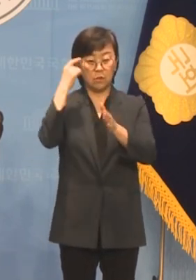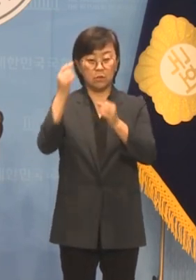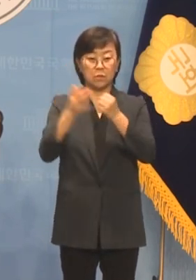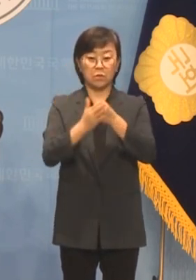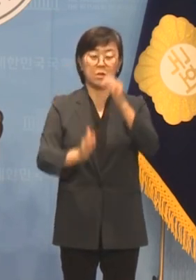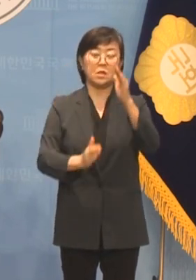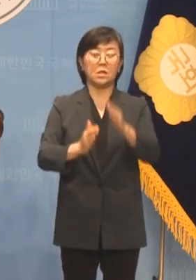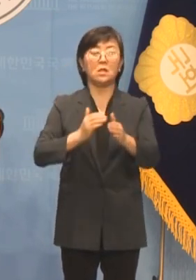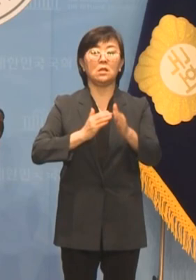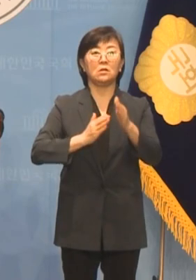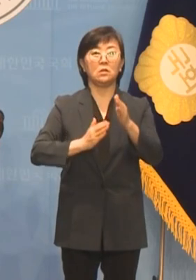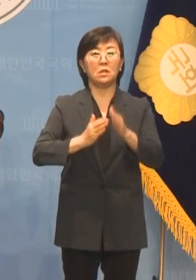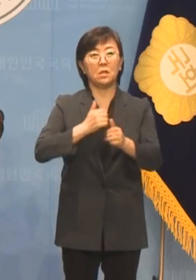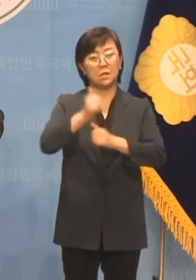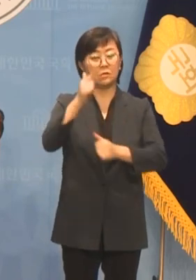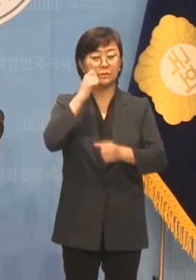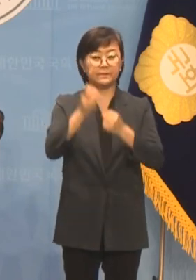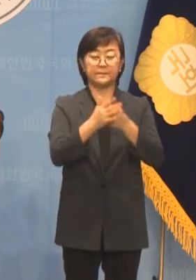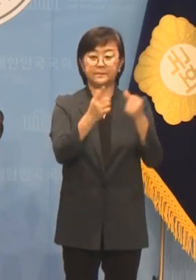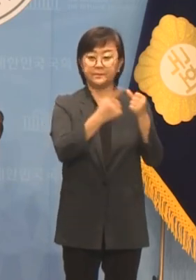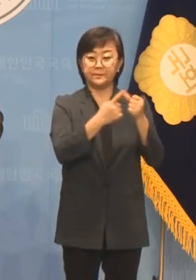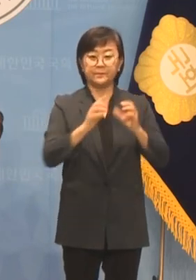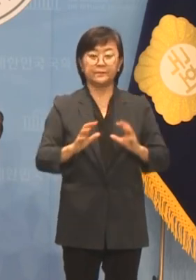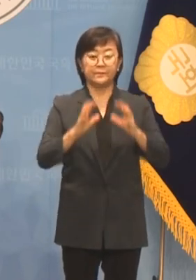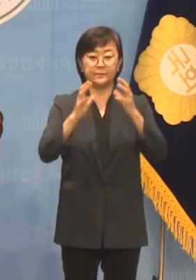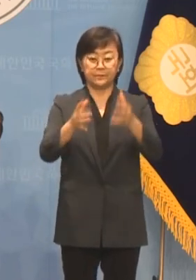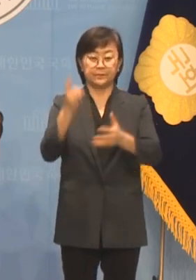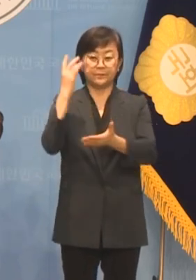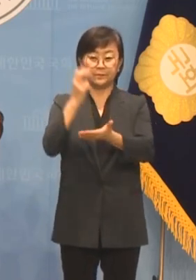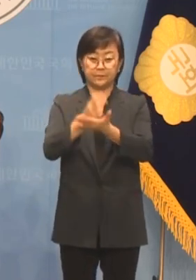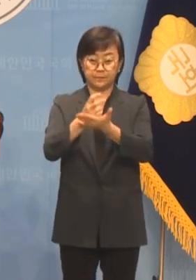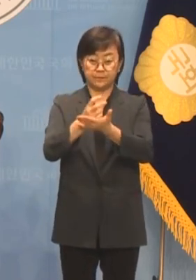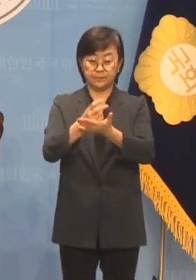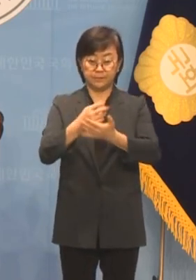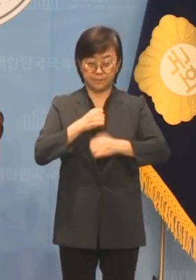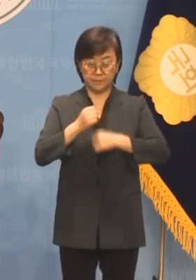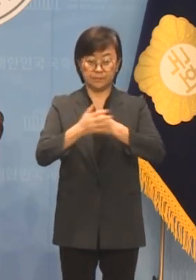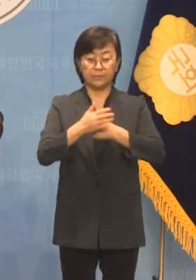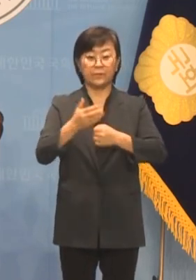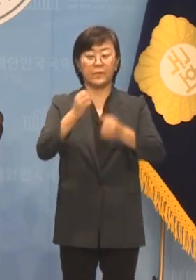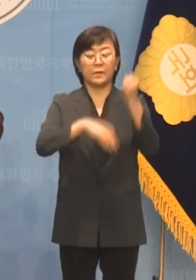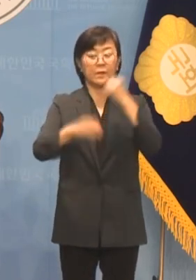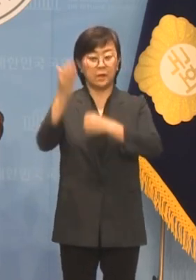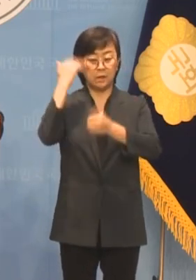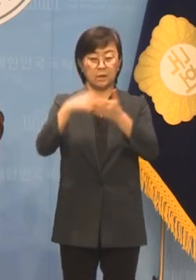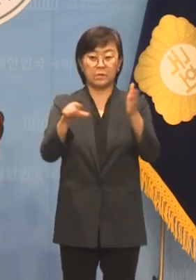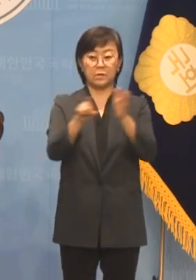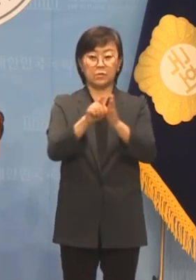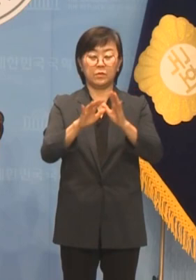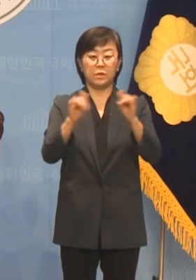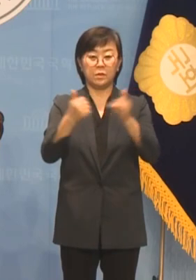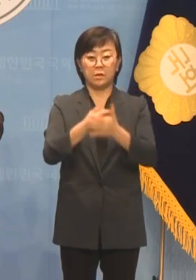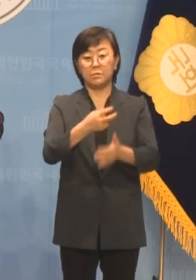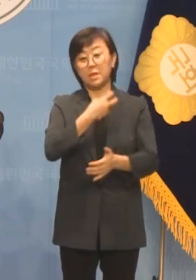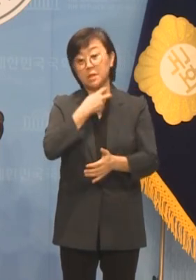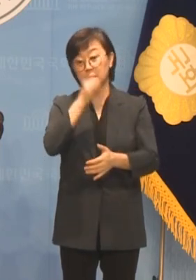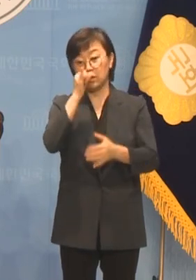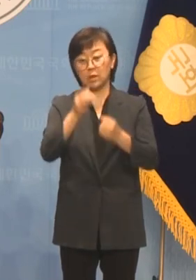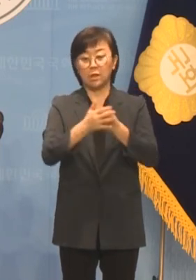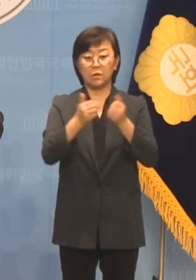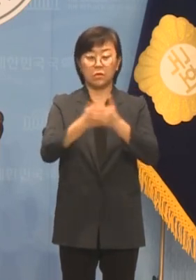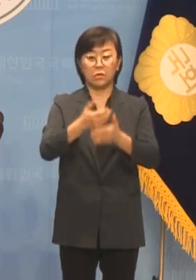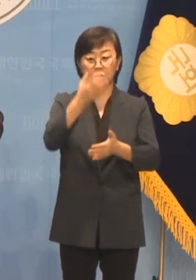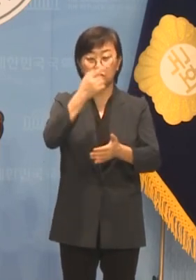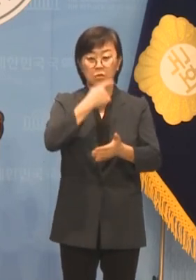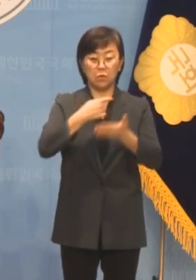없습니다. 첫째, 국가는 원칙을 지키고 상식을 믿는 국민들이 배신당하거나